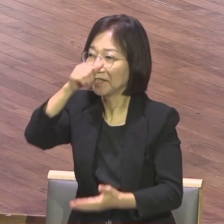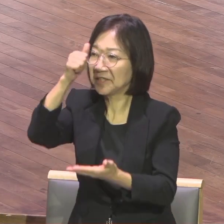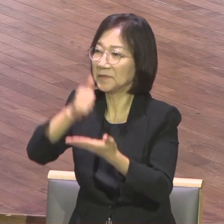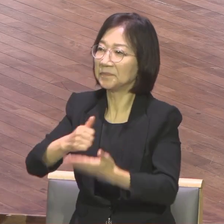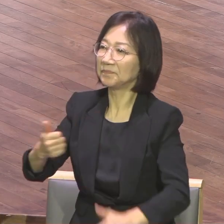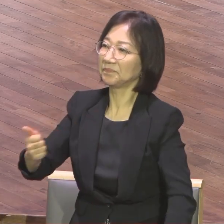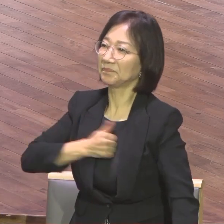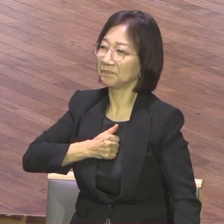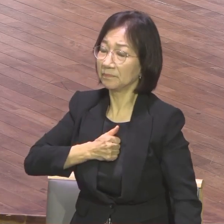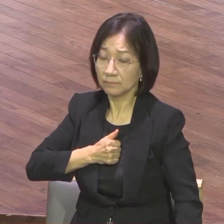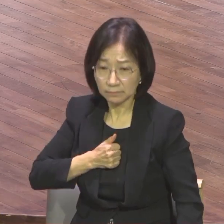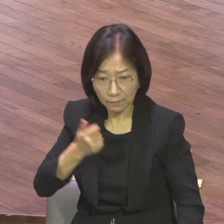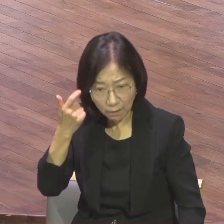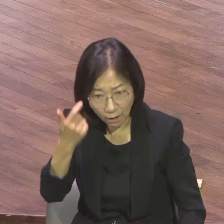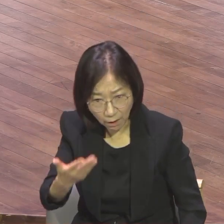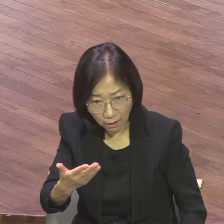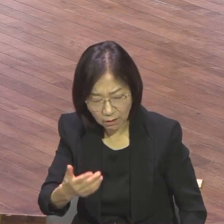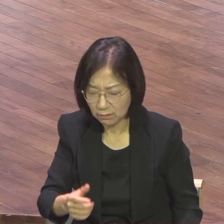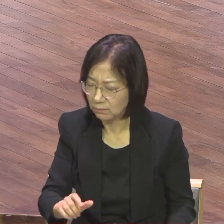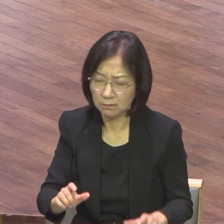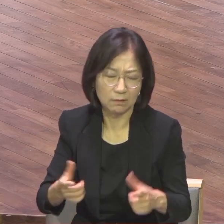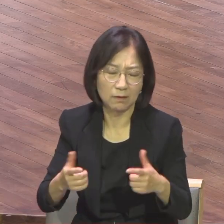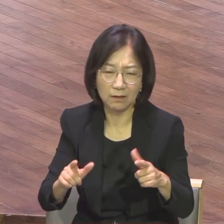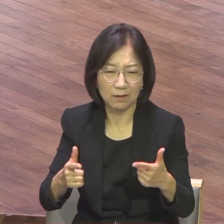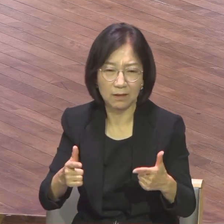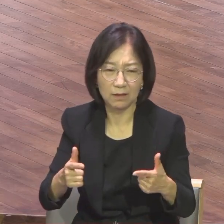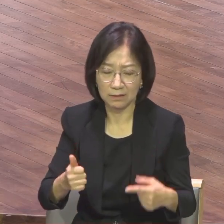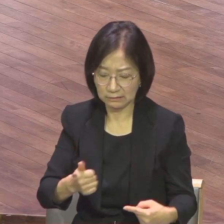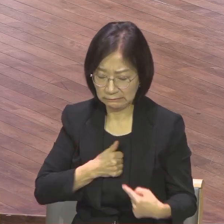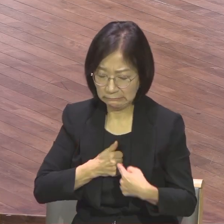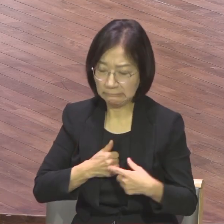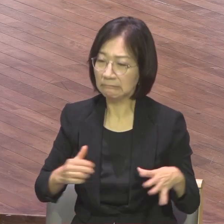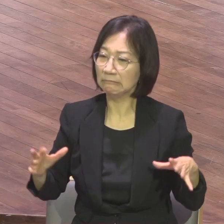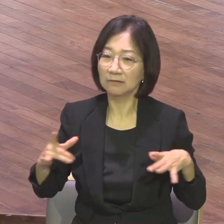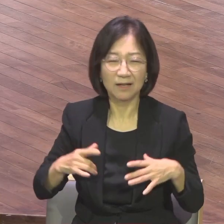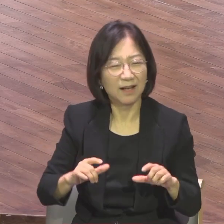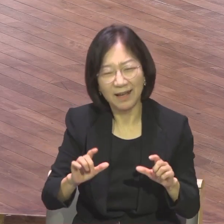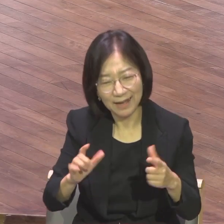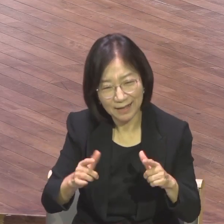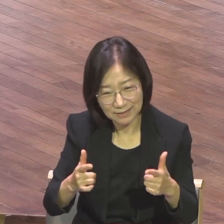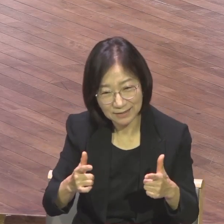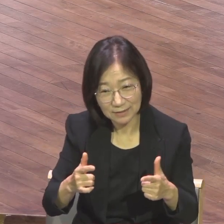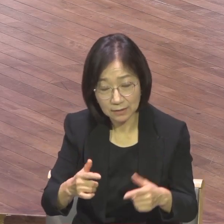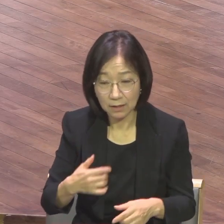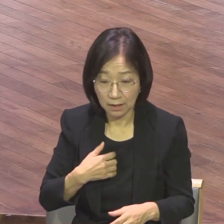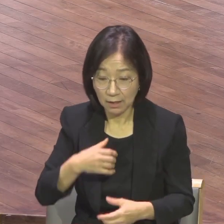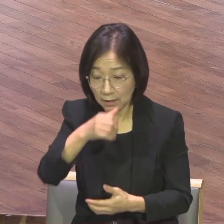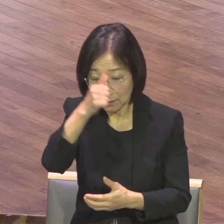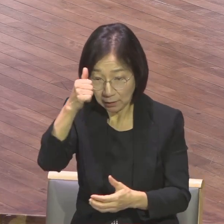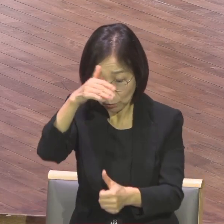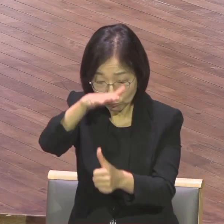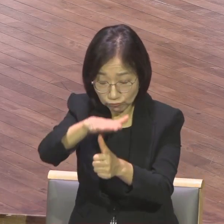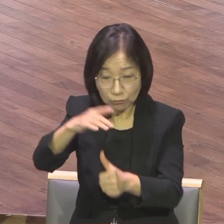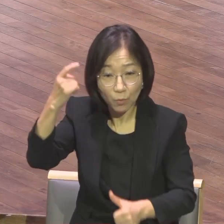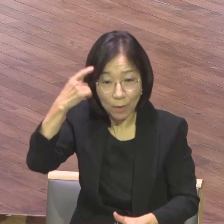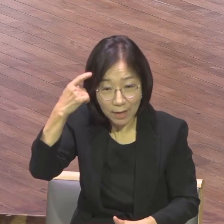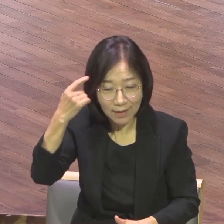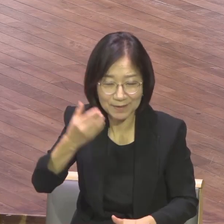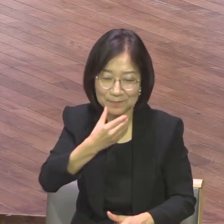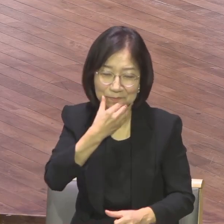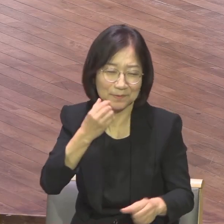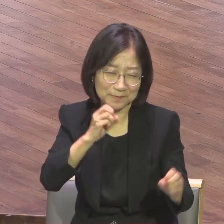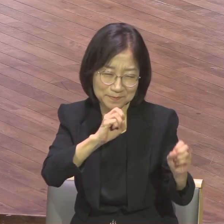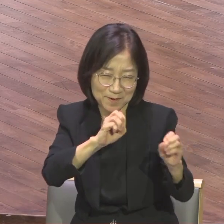그 세상 사람들처럼 그렇게 생각하면 여러분 종교예요 종교. 아무 응답 못 받아요. 그 증거로 응답을 못 받아요. 한마디로